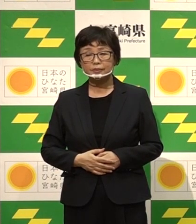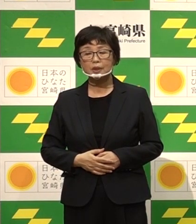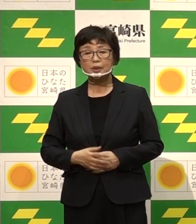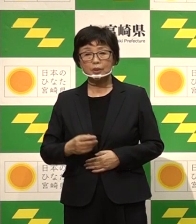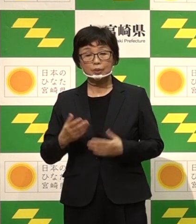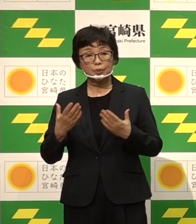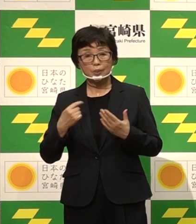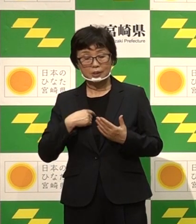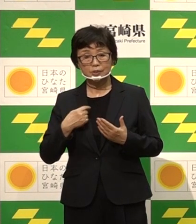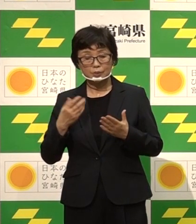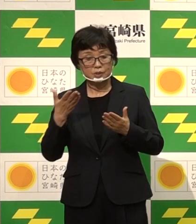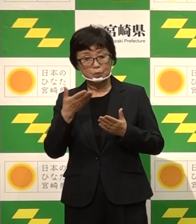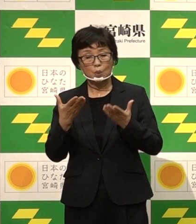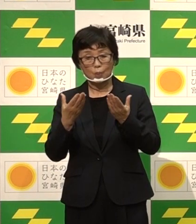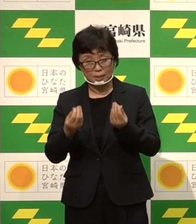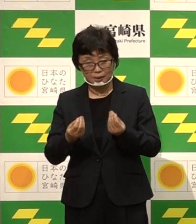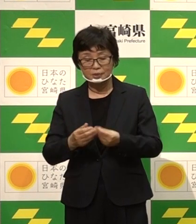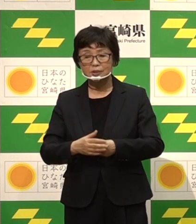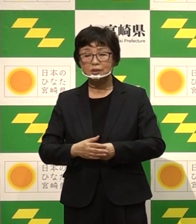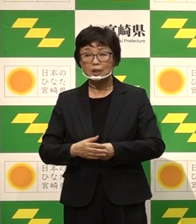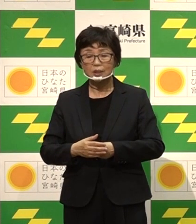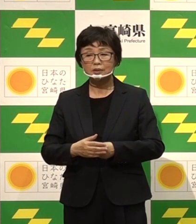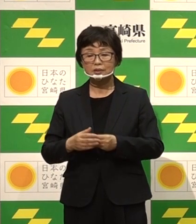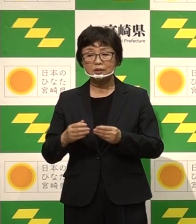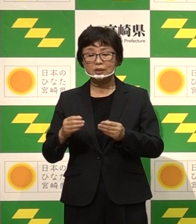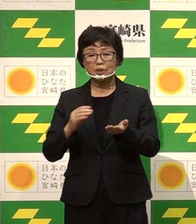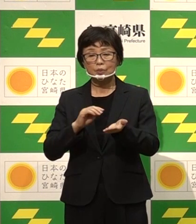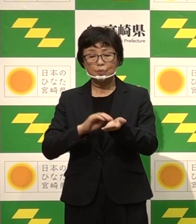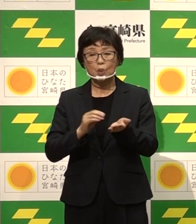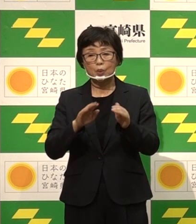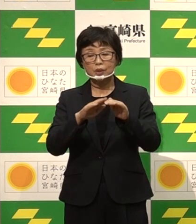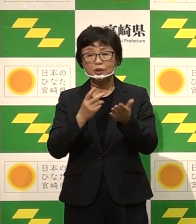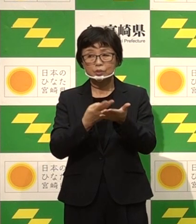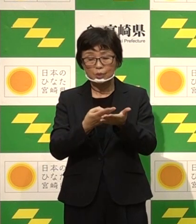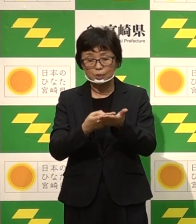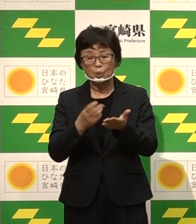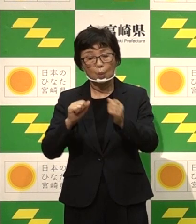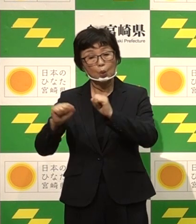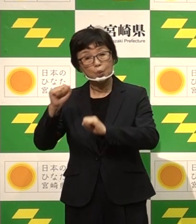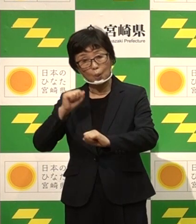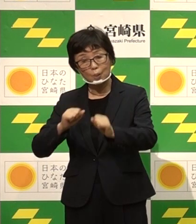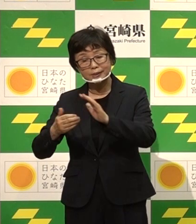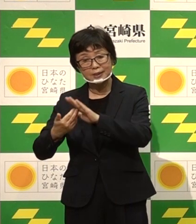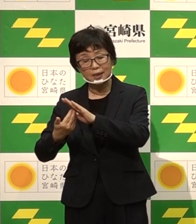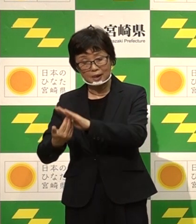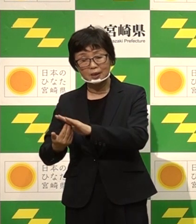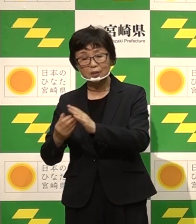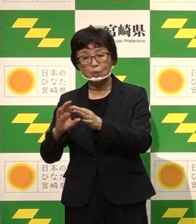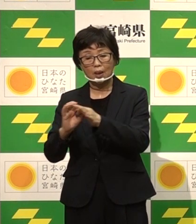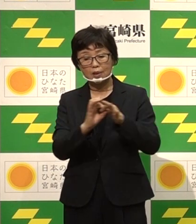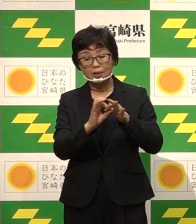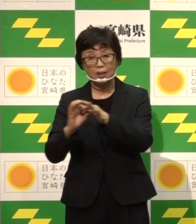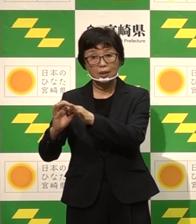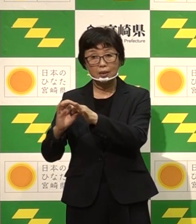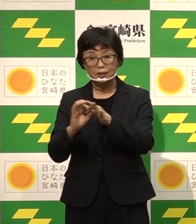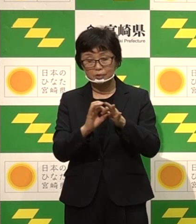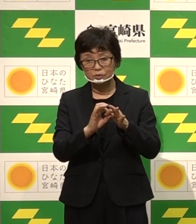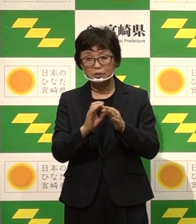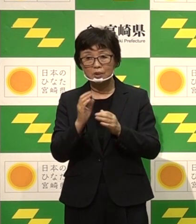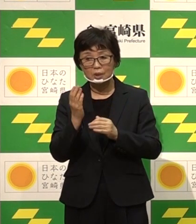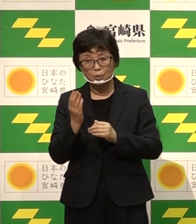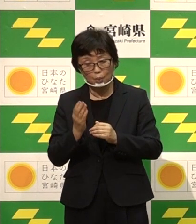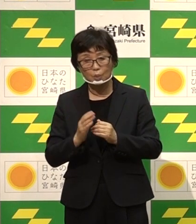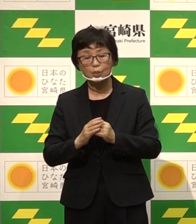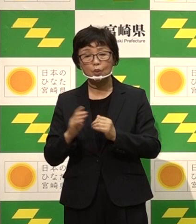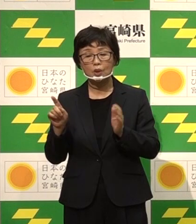私から言ったこれで最後にします。最後にですね、まあ、その病床とまあその行動制限の関係に関してなんですけれども、まあ、先ほどのお話